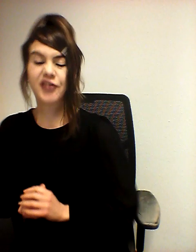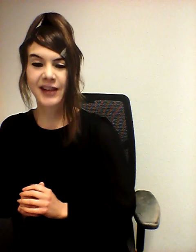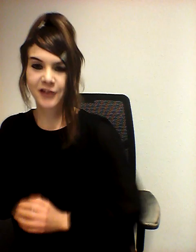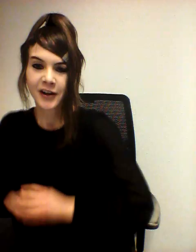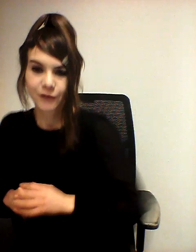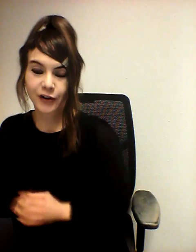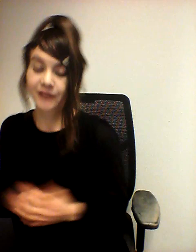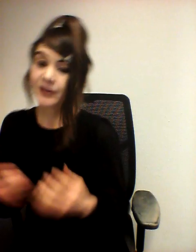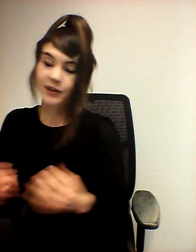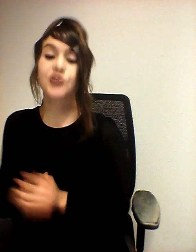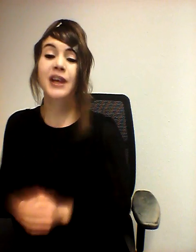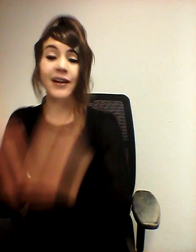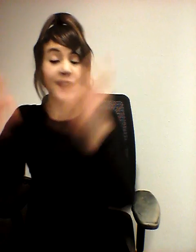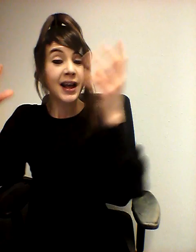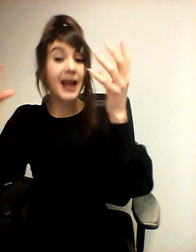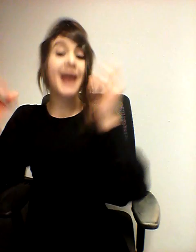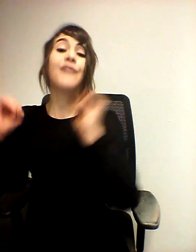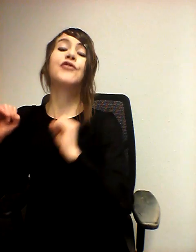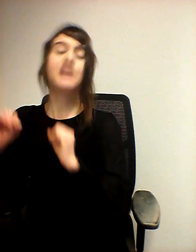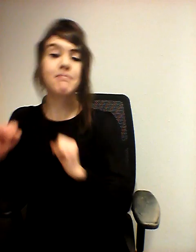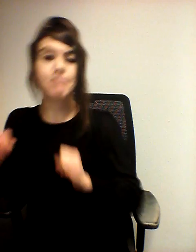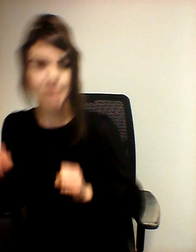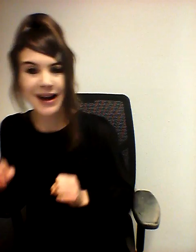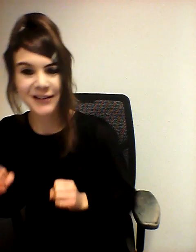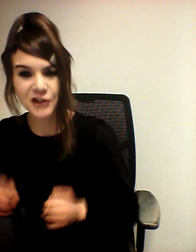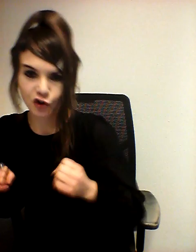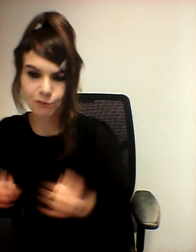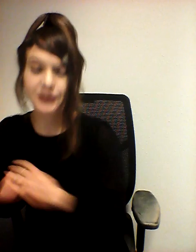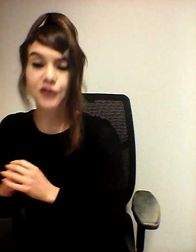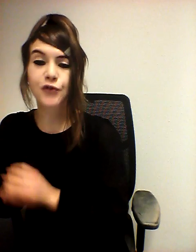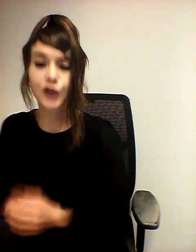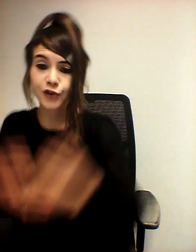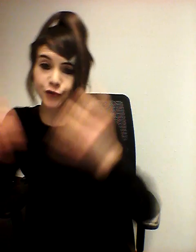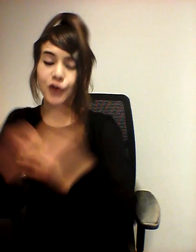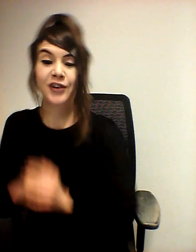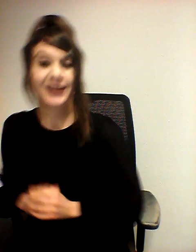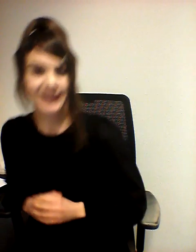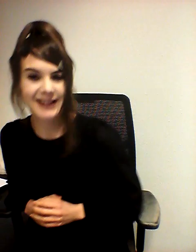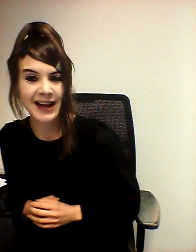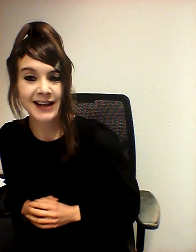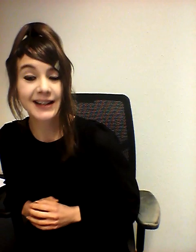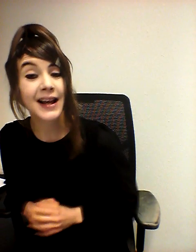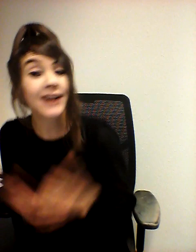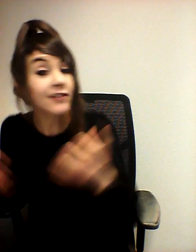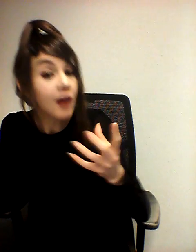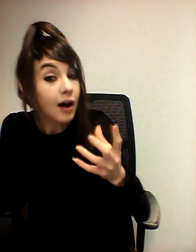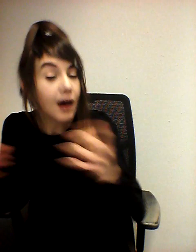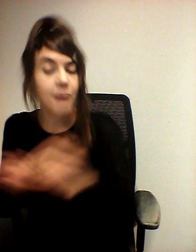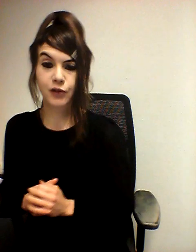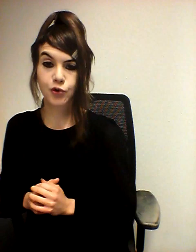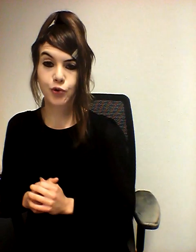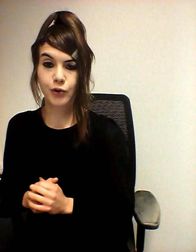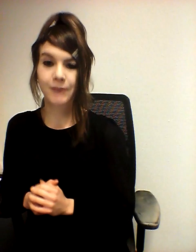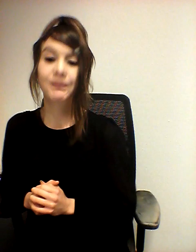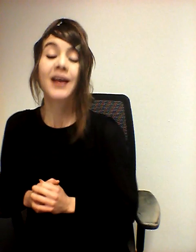verteerd worden. Dat wil zeggen, enzymatisch gesplitst worden tot kleinere delen aminozuren.